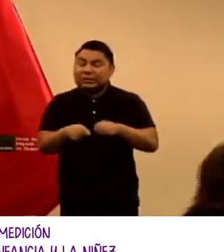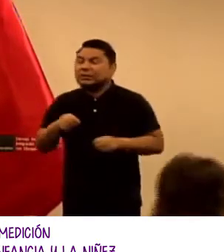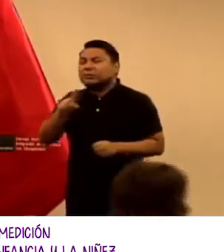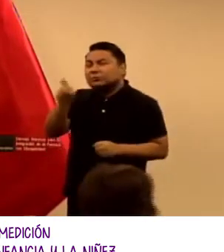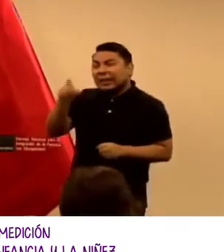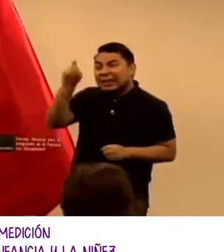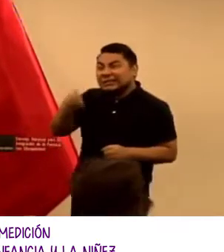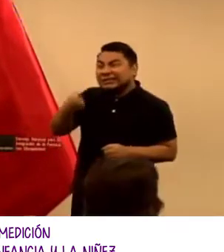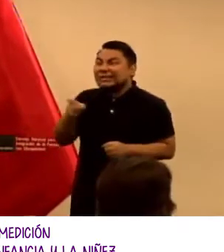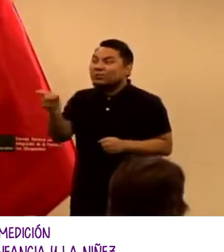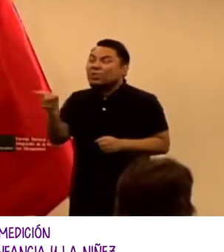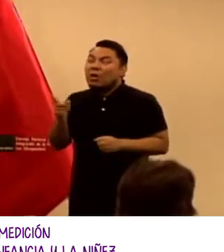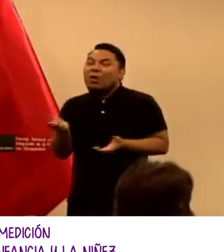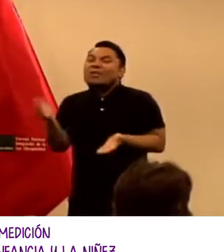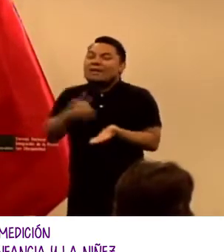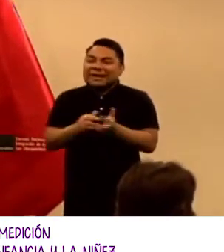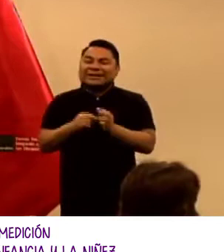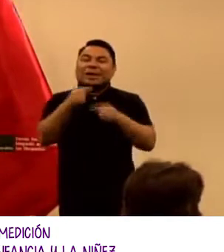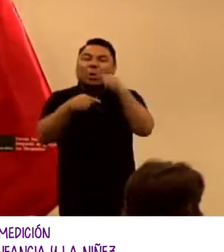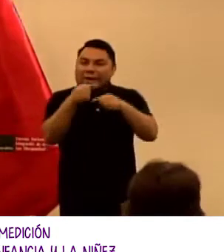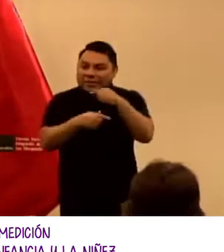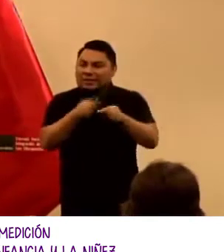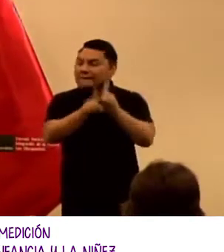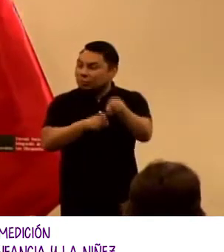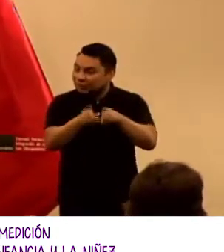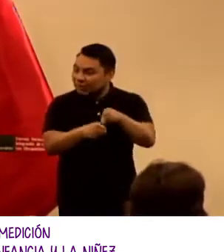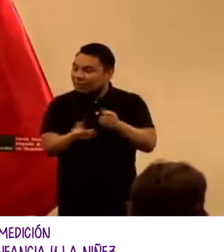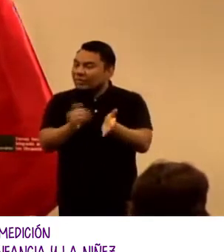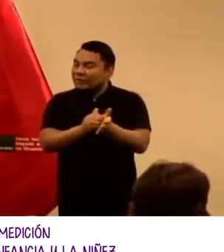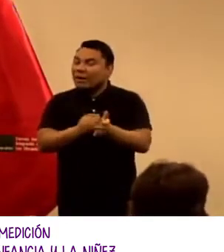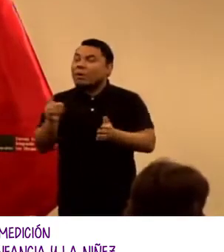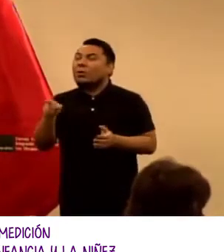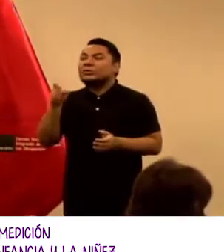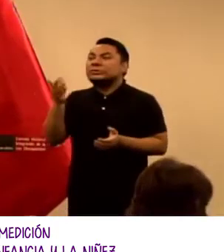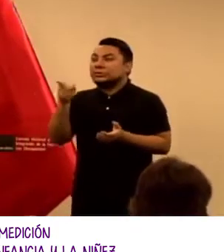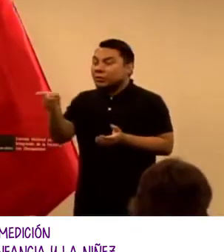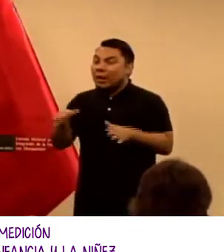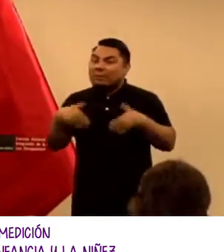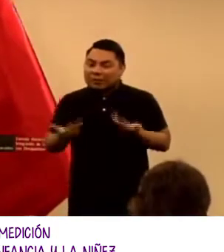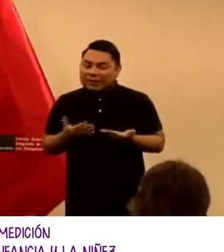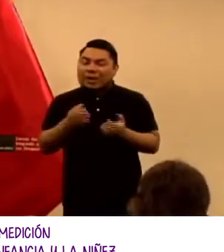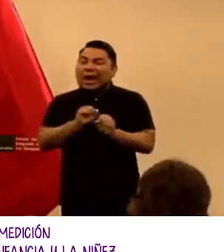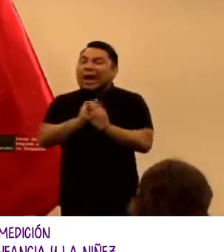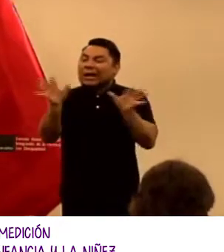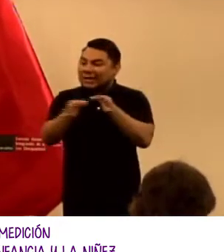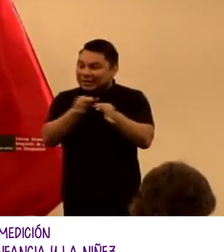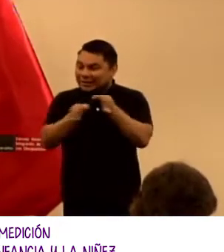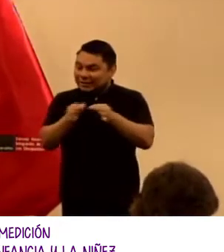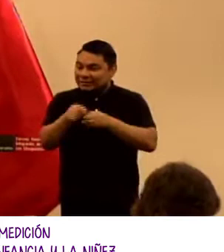necesario repetir la pregunta, si habían recibido pedidos de aclarar las preguntas por parte de los